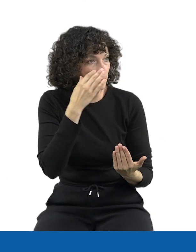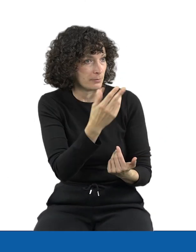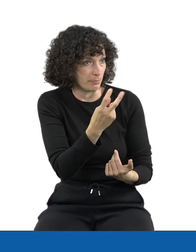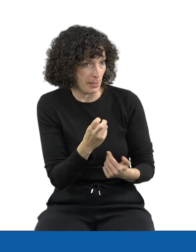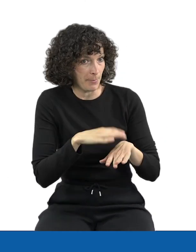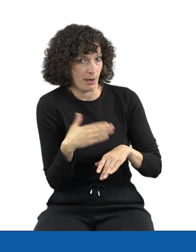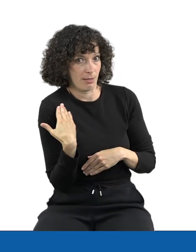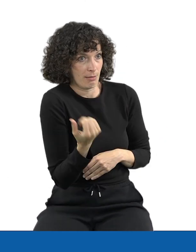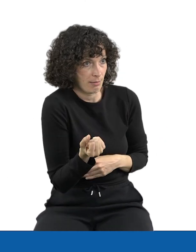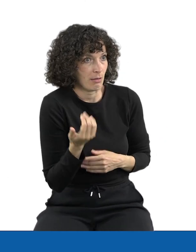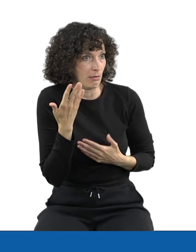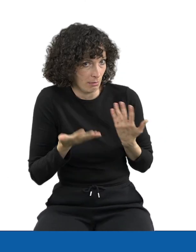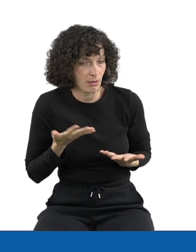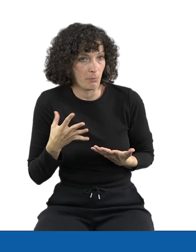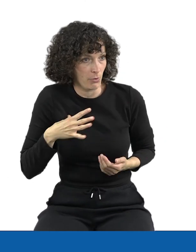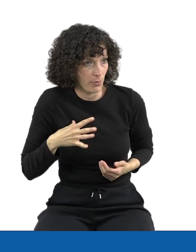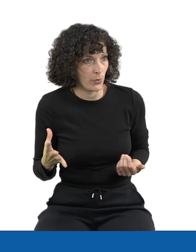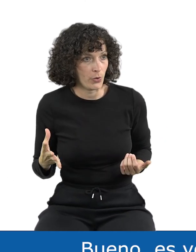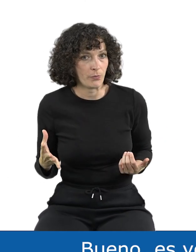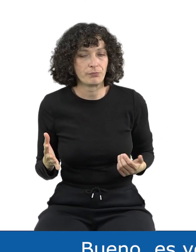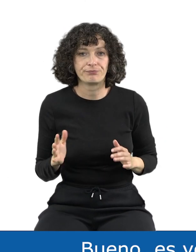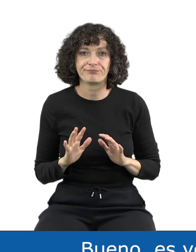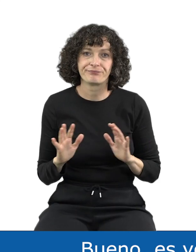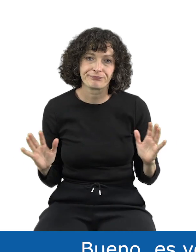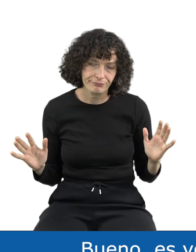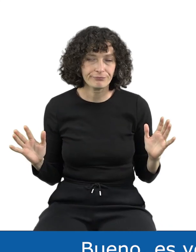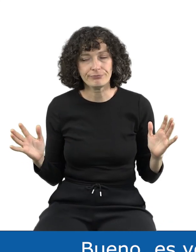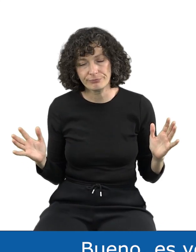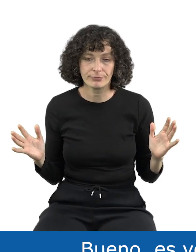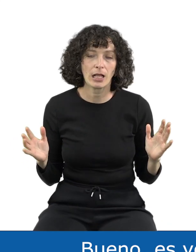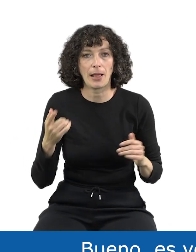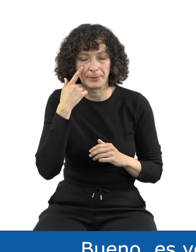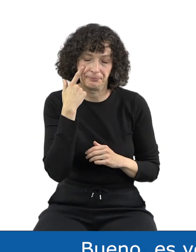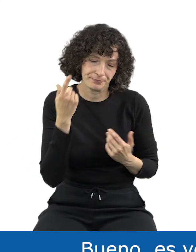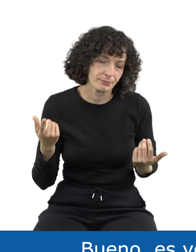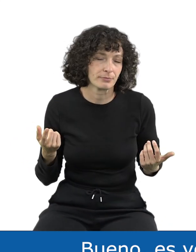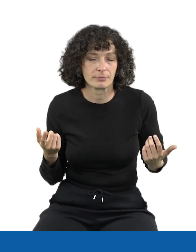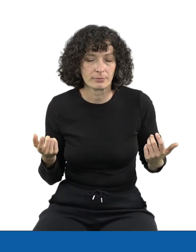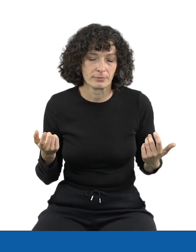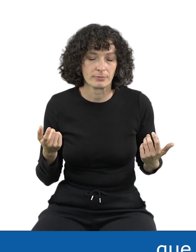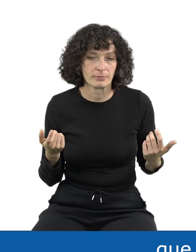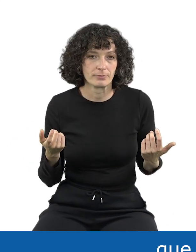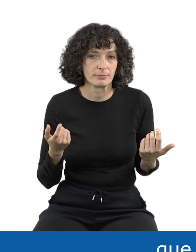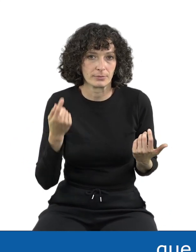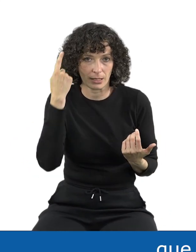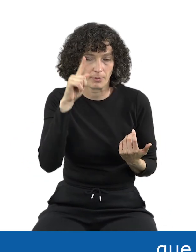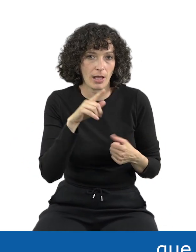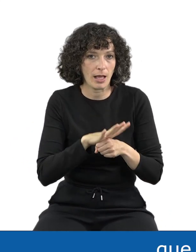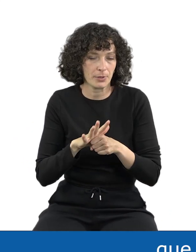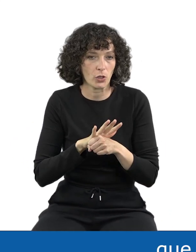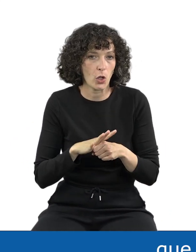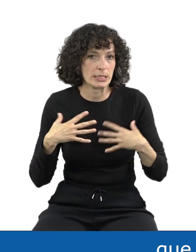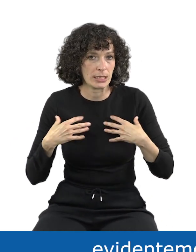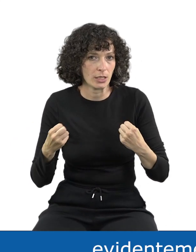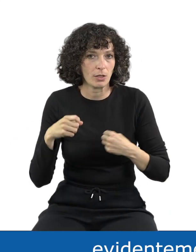presencial. Y aún así, pues después es verdad que entendemos la situación de que muchas veces pues en el ámbito